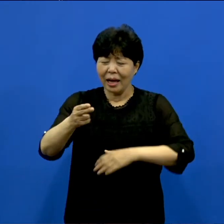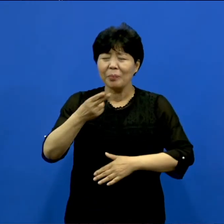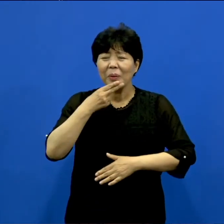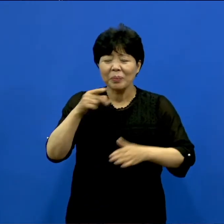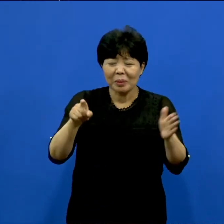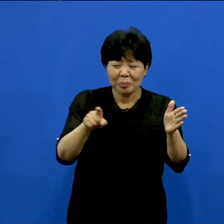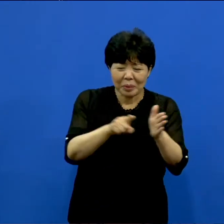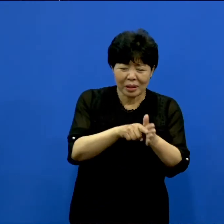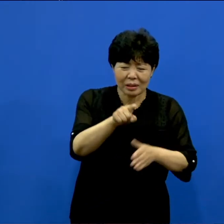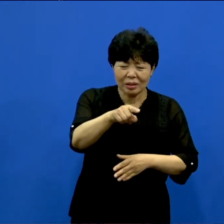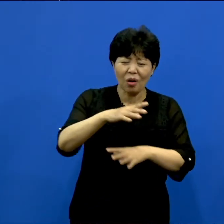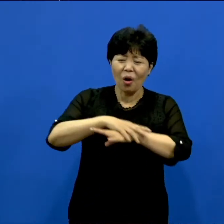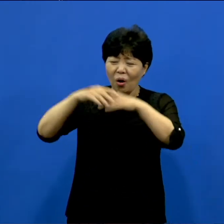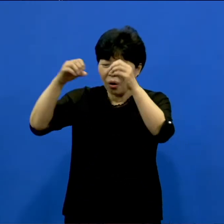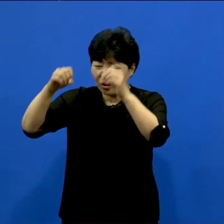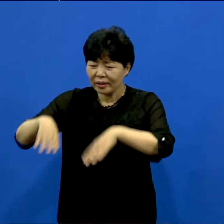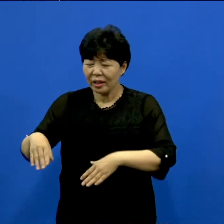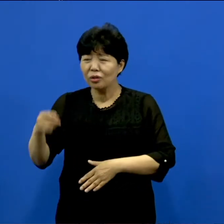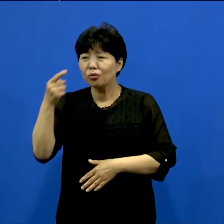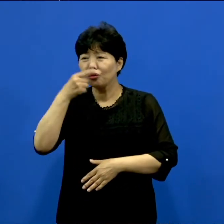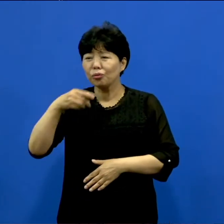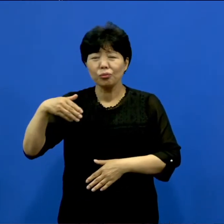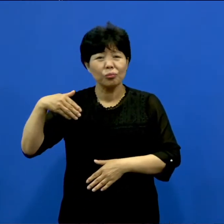줄 알고자 하느냐.